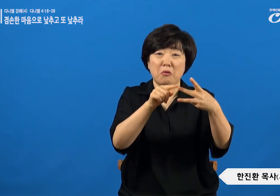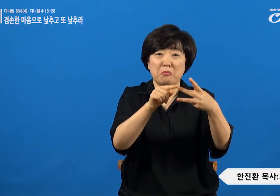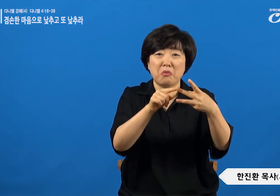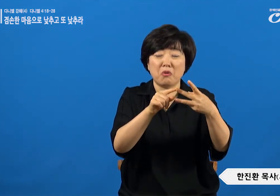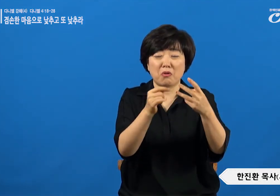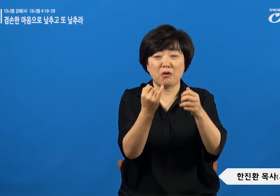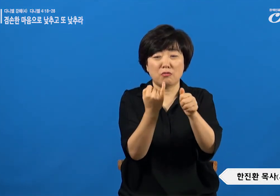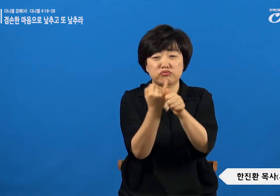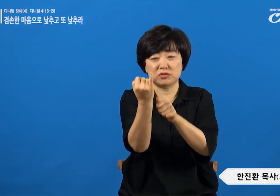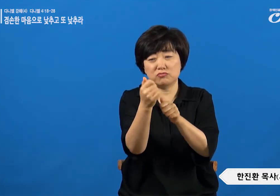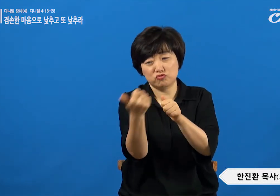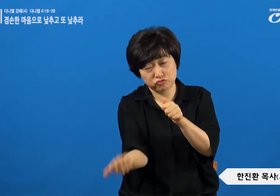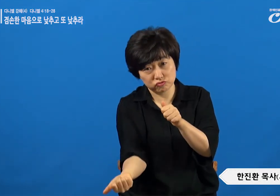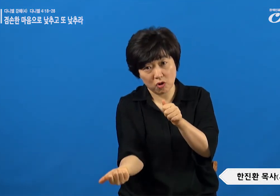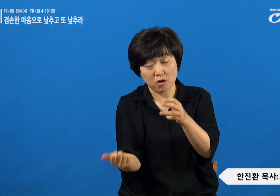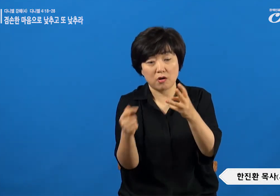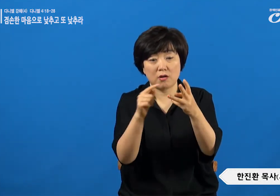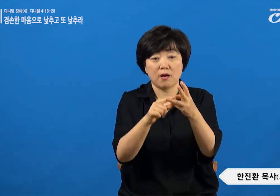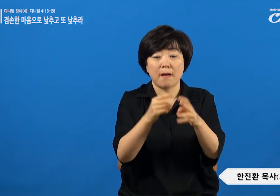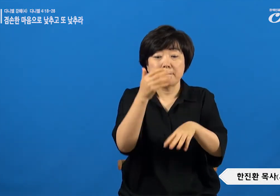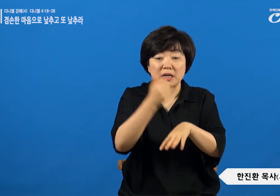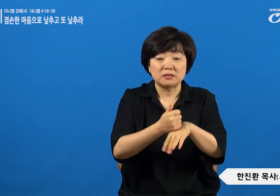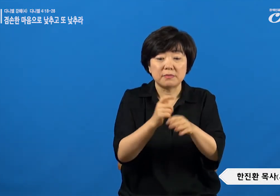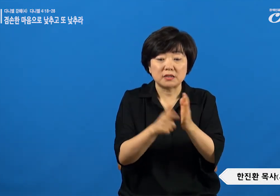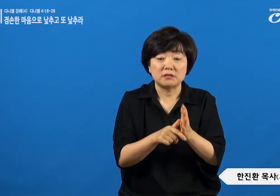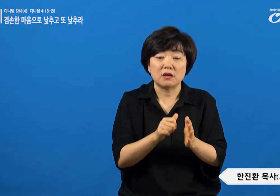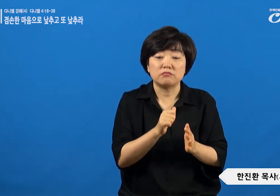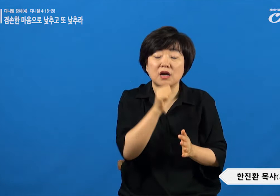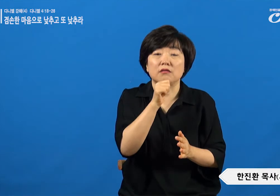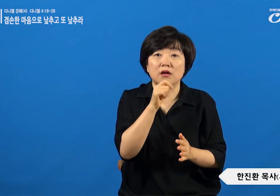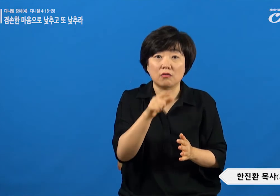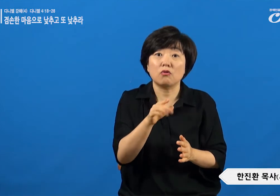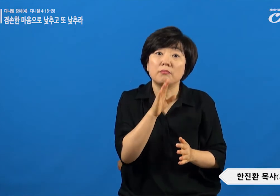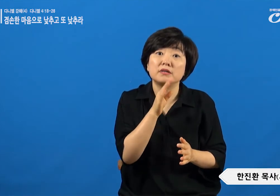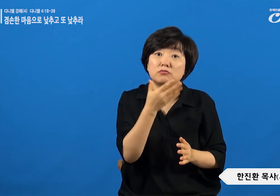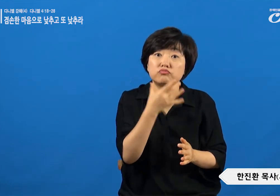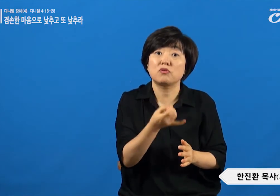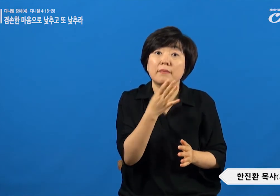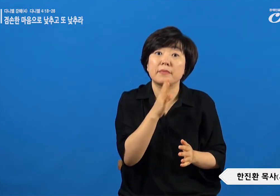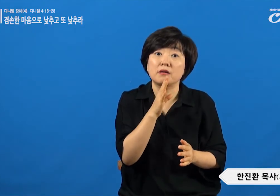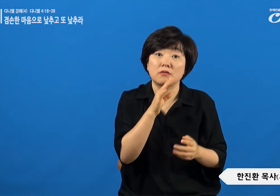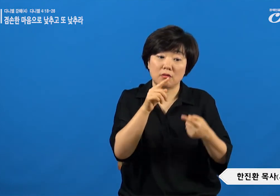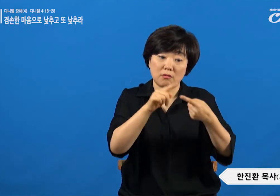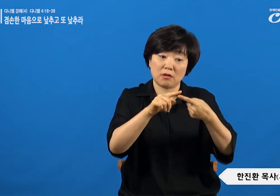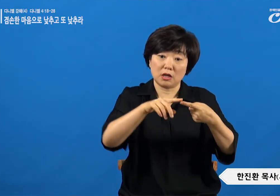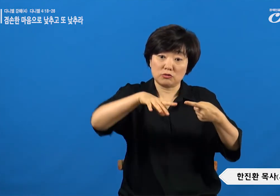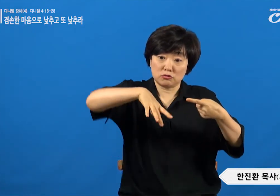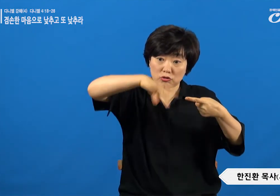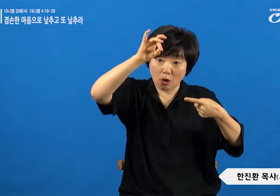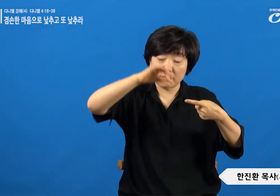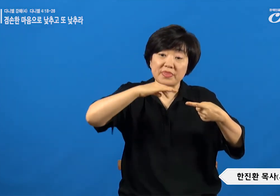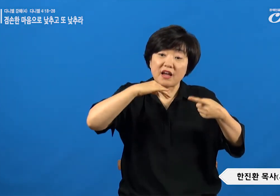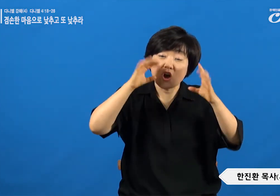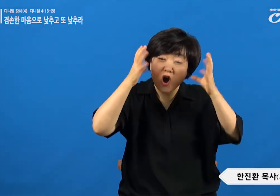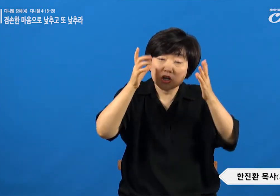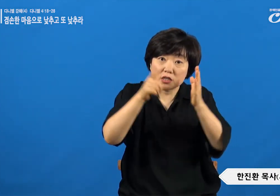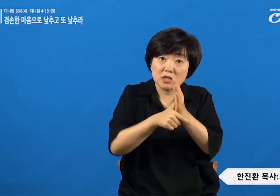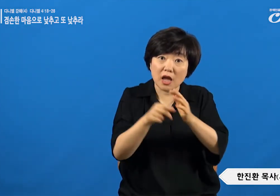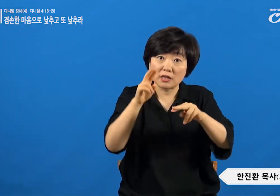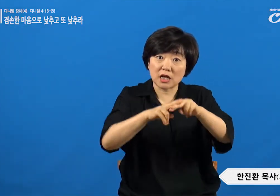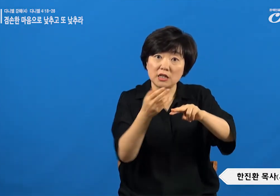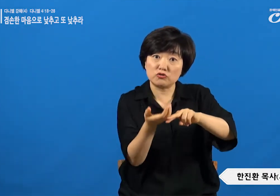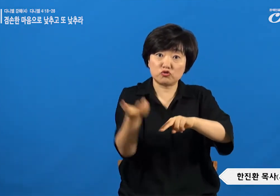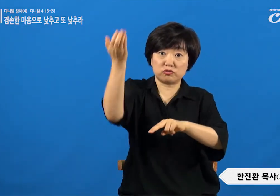중년에 상처하는 것, 또 말년에 가난해지는 것이 불행인 것은 알겠는데, 초년 출세가 왜